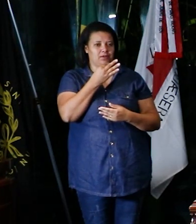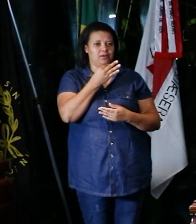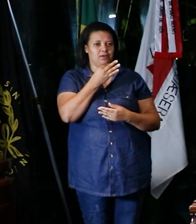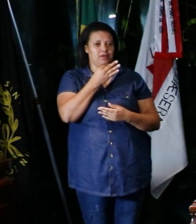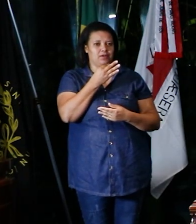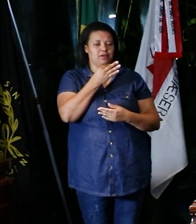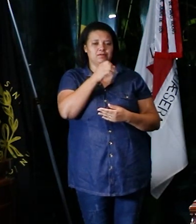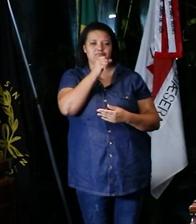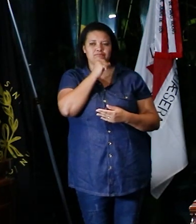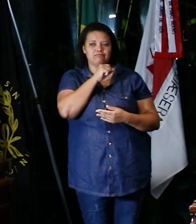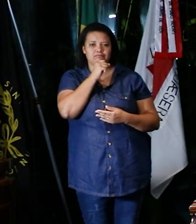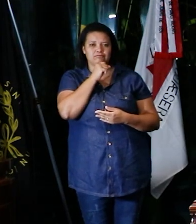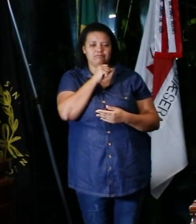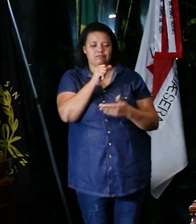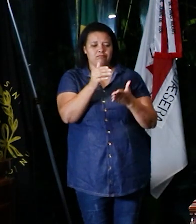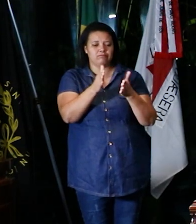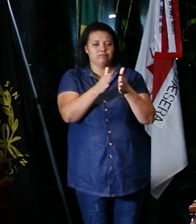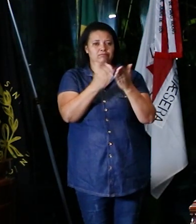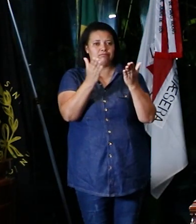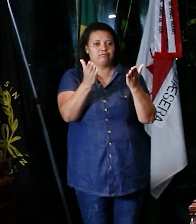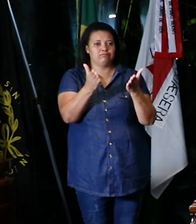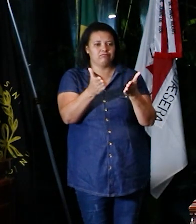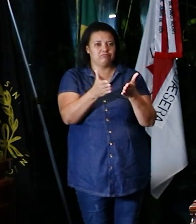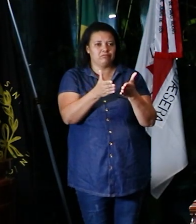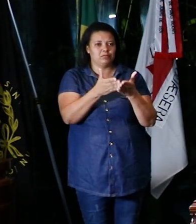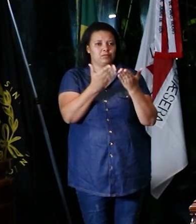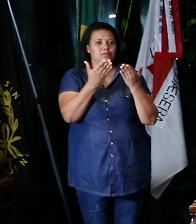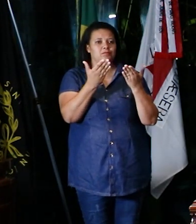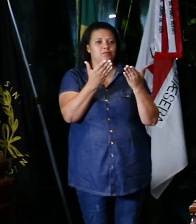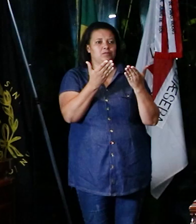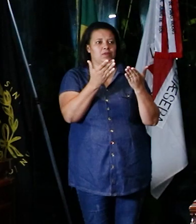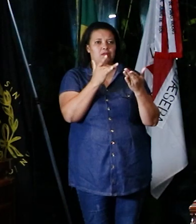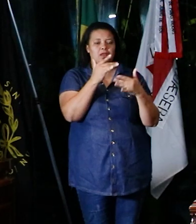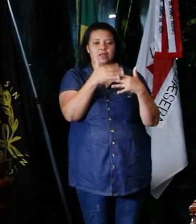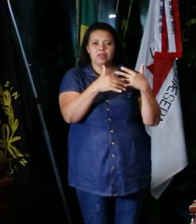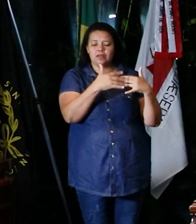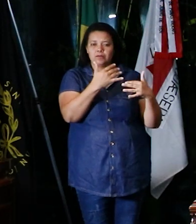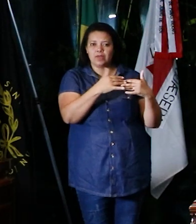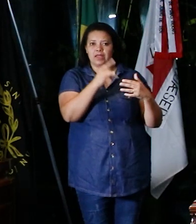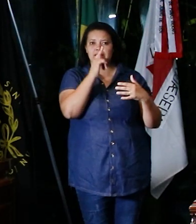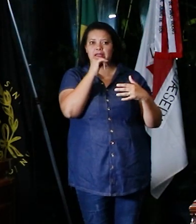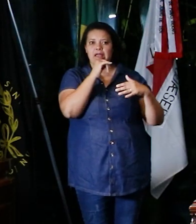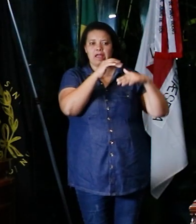e sua miséria, travando o escoamento das águas.